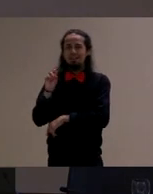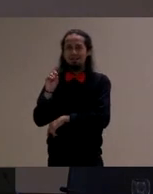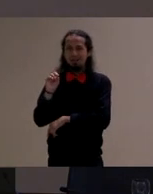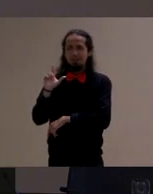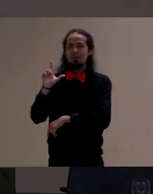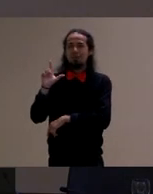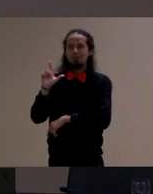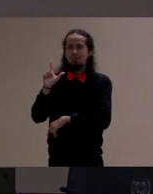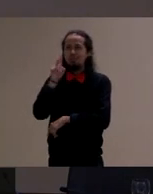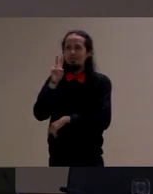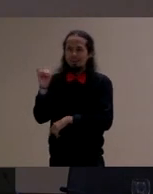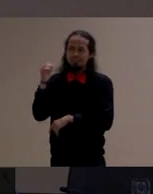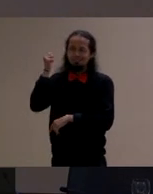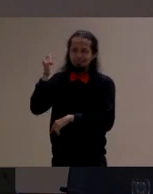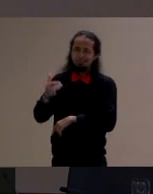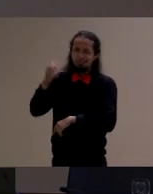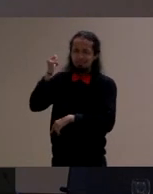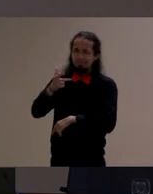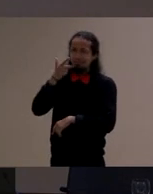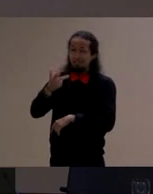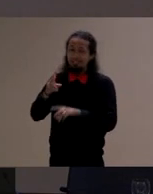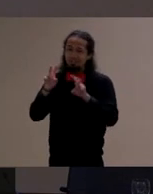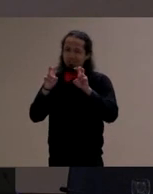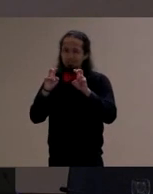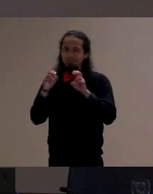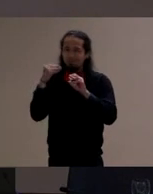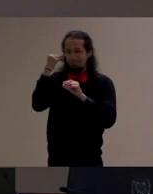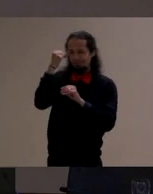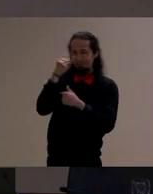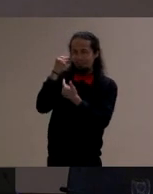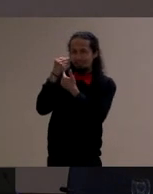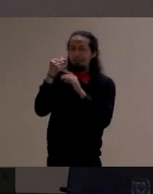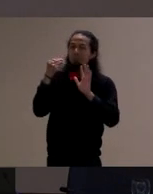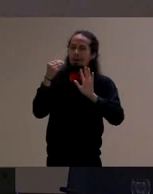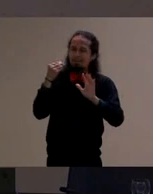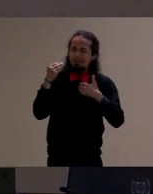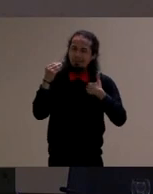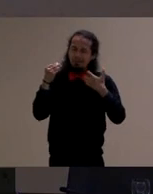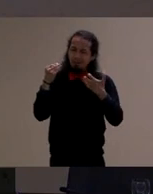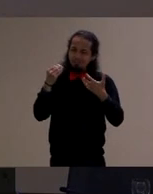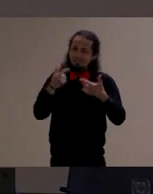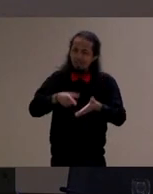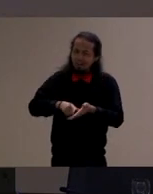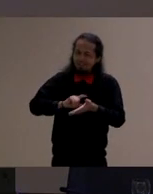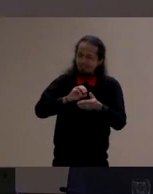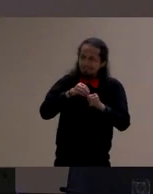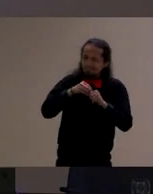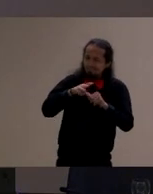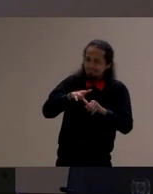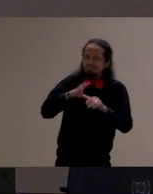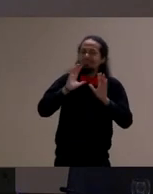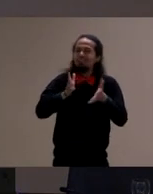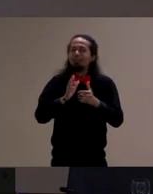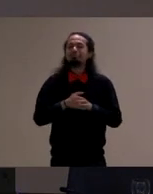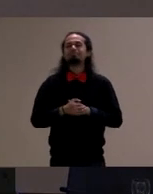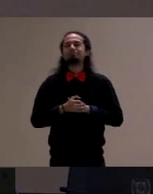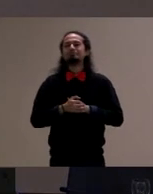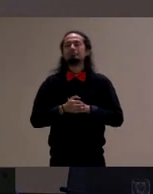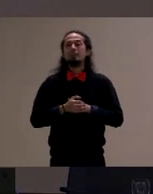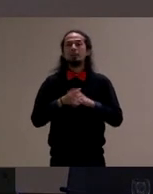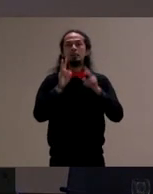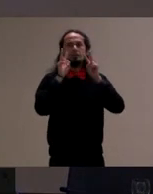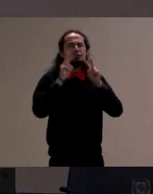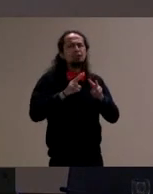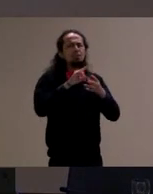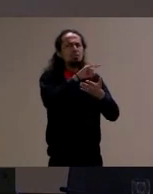mais o conceito de experiência com vocês né mas nós nos debruçamos no documento da rede e